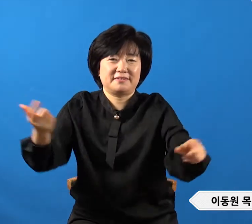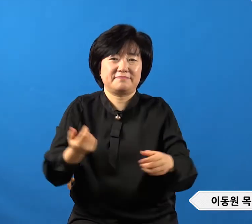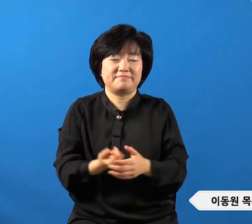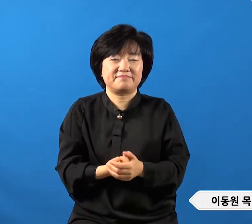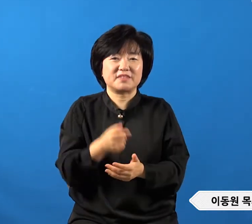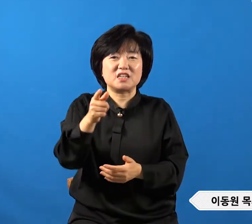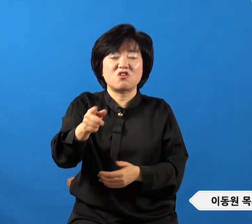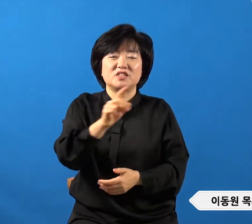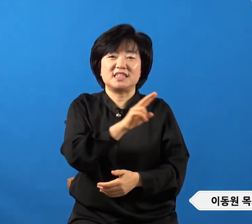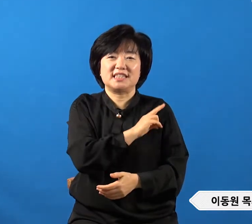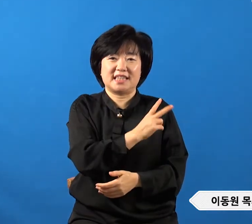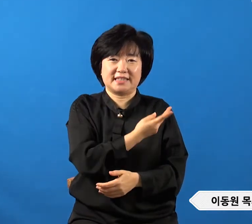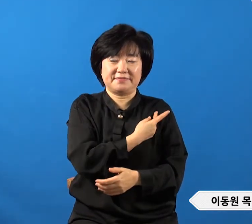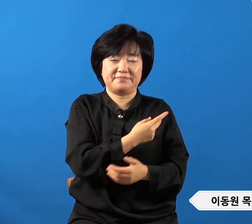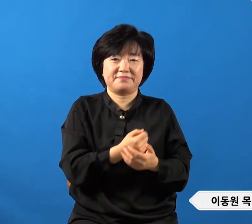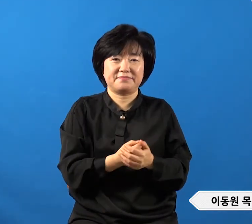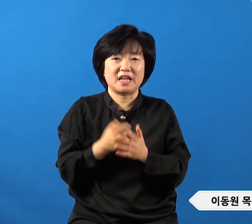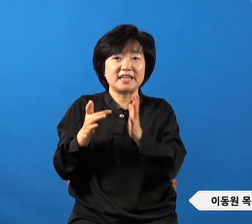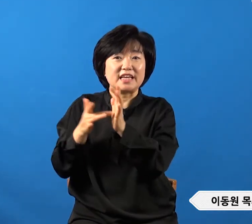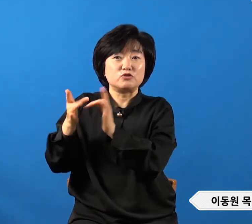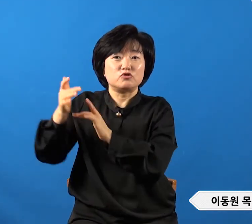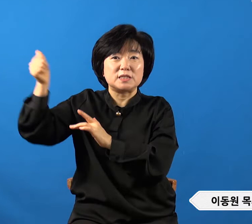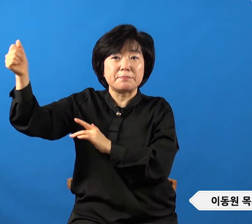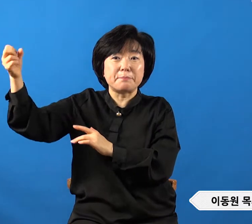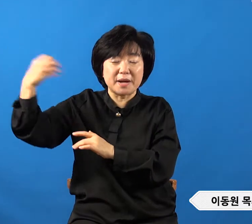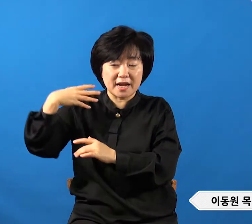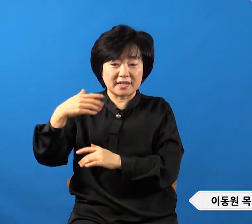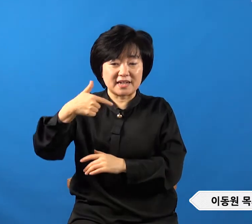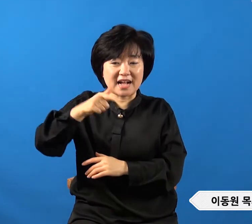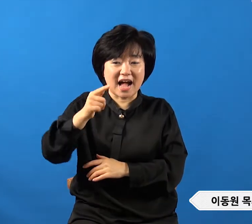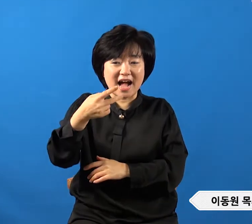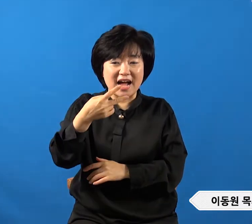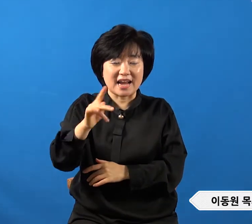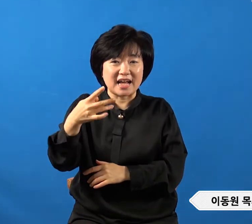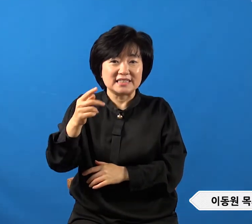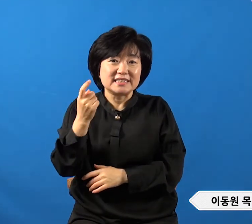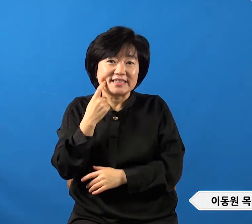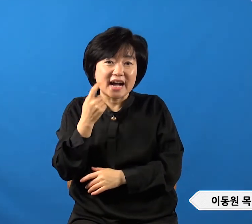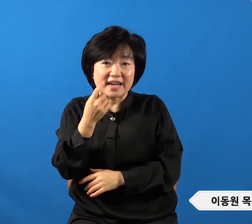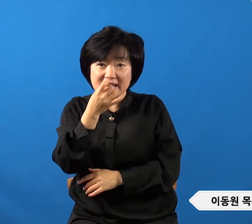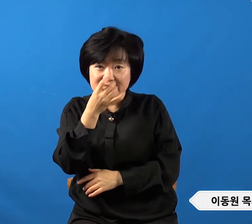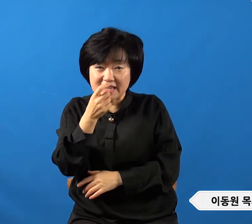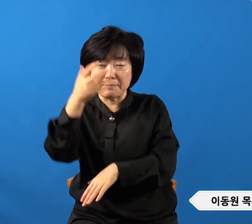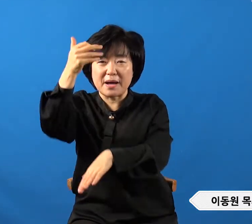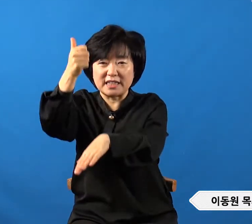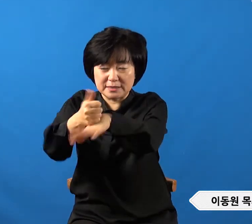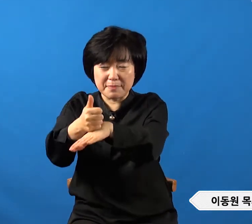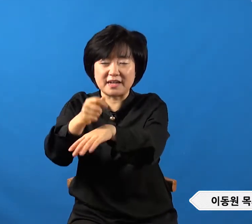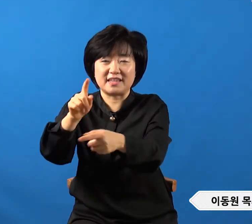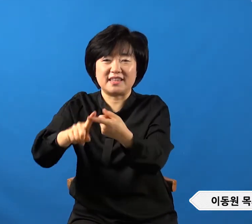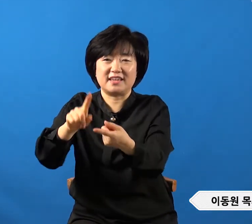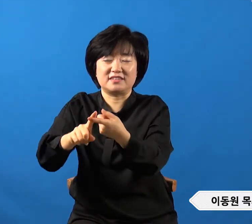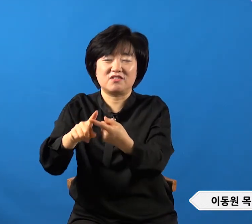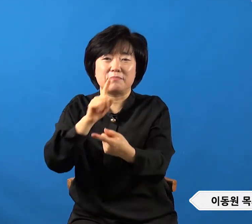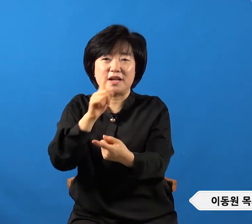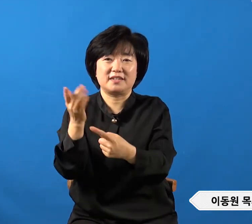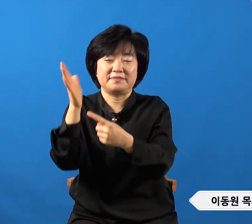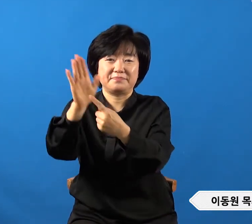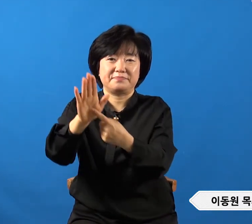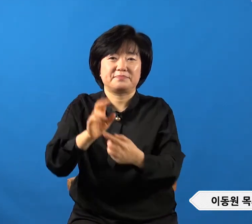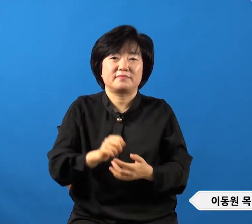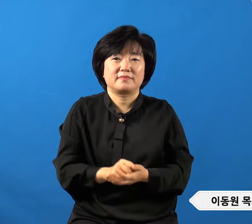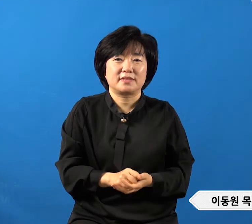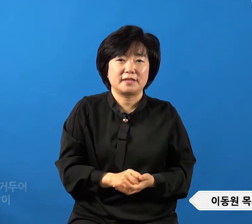예수님은 이 가라지들의 마지막 운명을 마태복음 13장 40절에서 이렇게 경고하십니다.